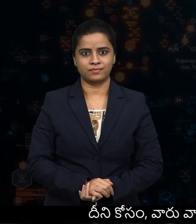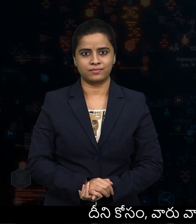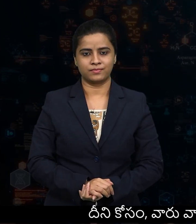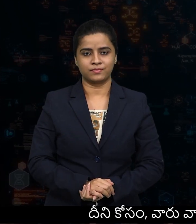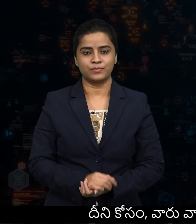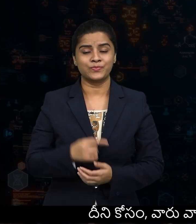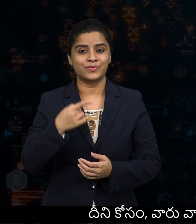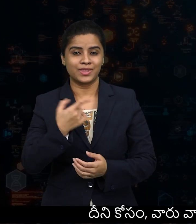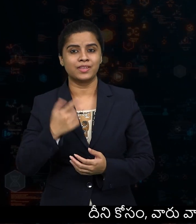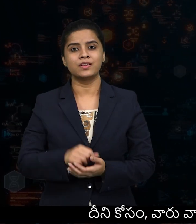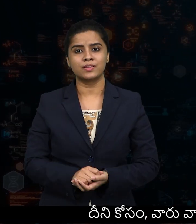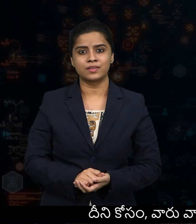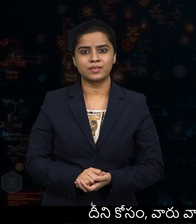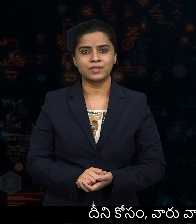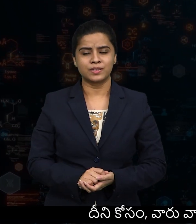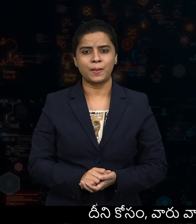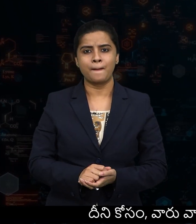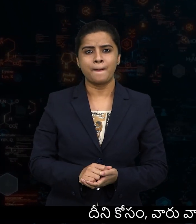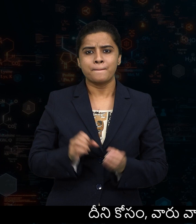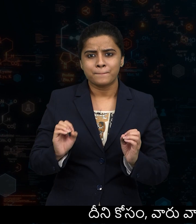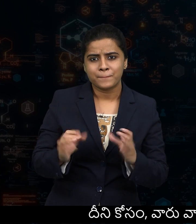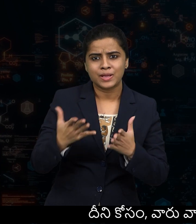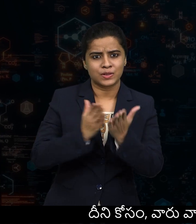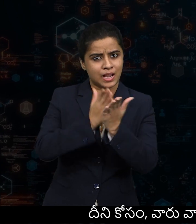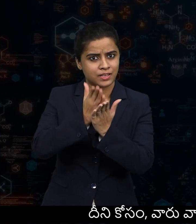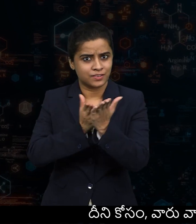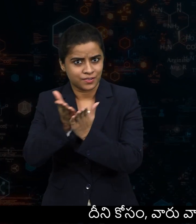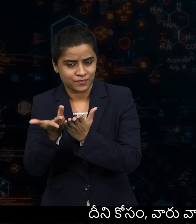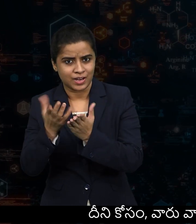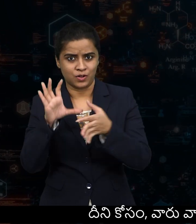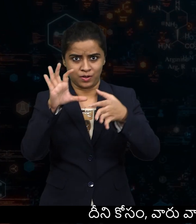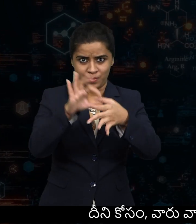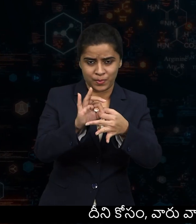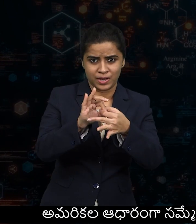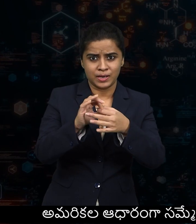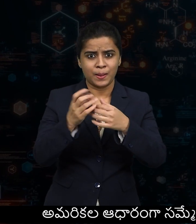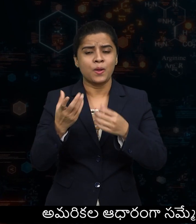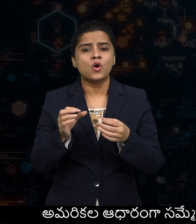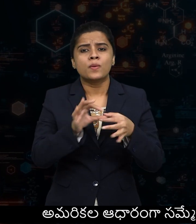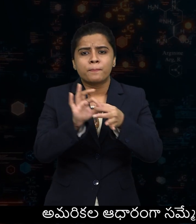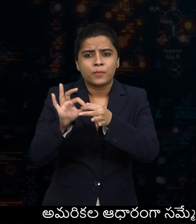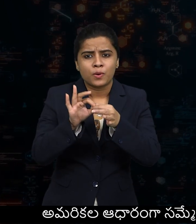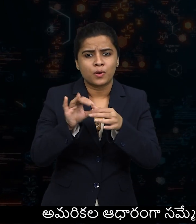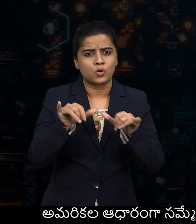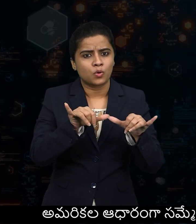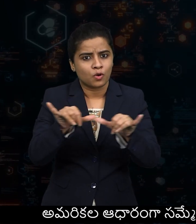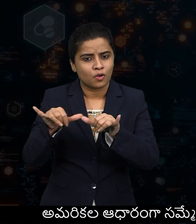దీనికోసం వారు వాటిలో కనిపించే సాధారణ నిర్మాణ అమరికల ఆధారంగా